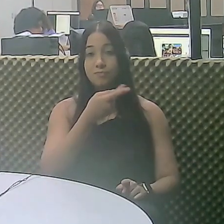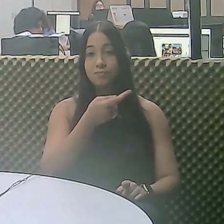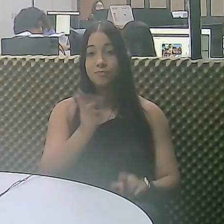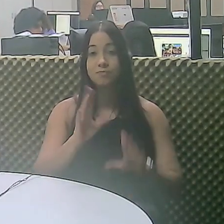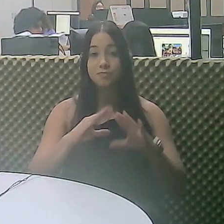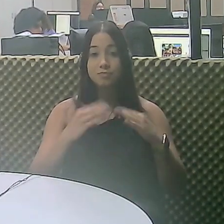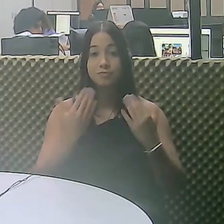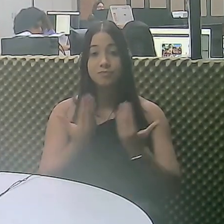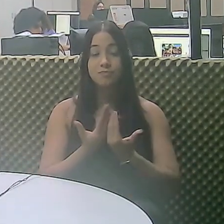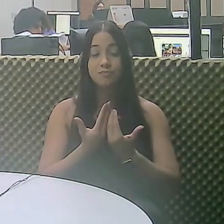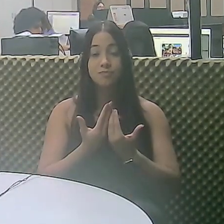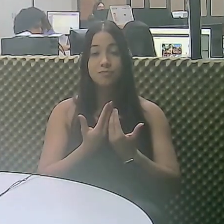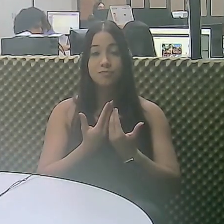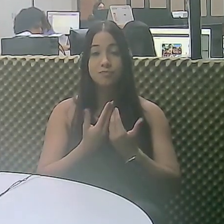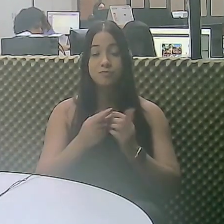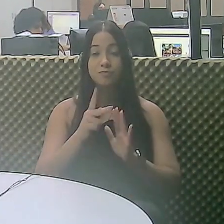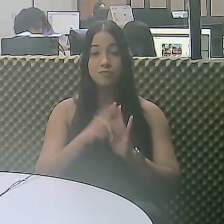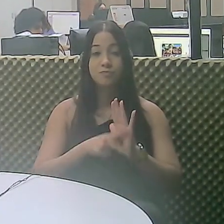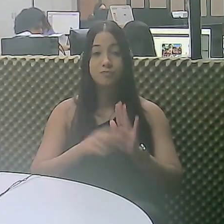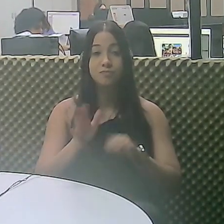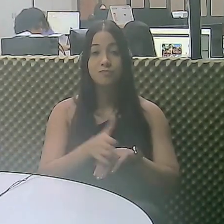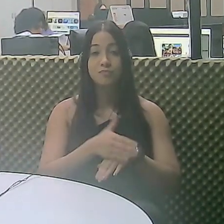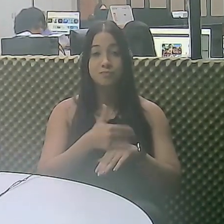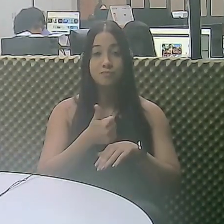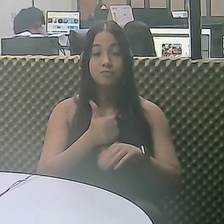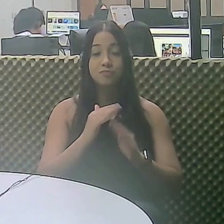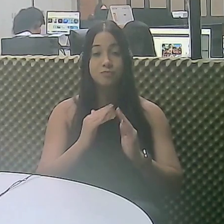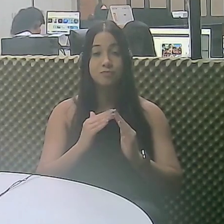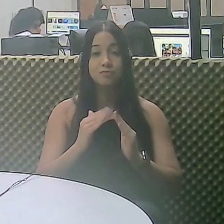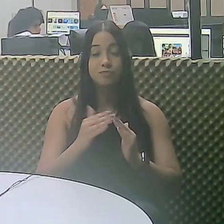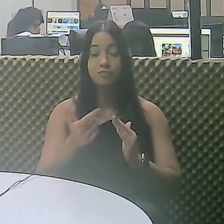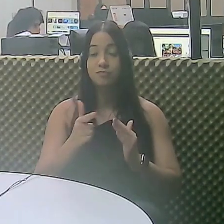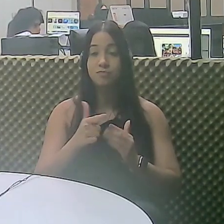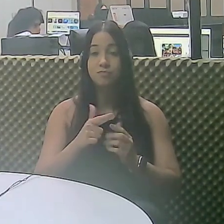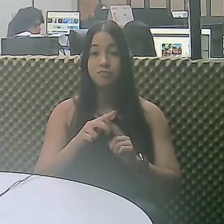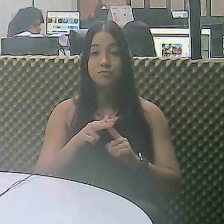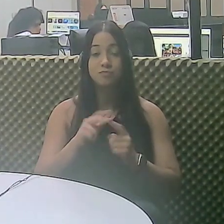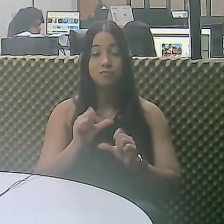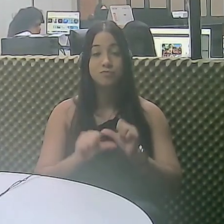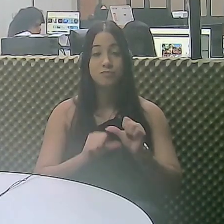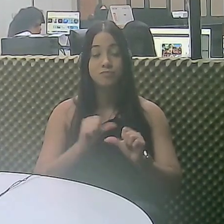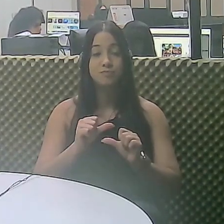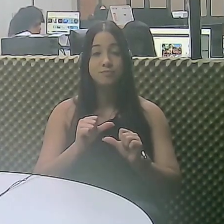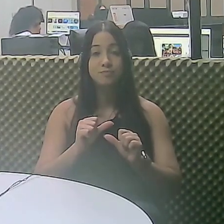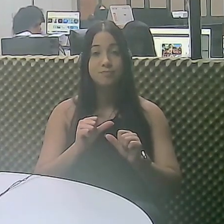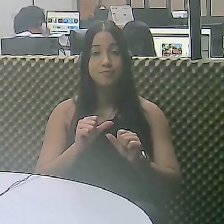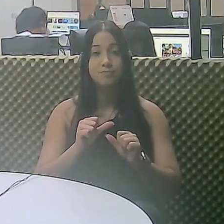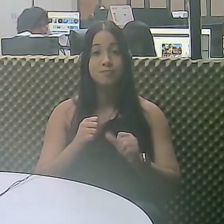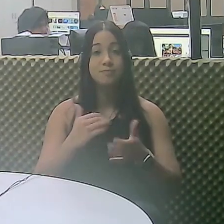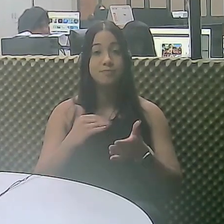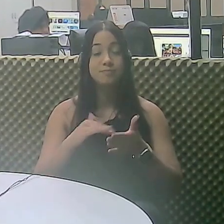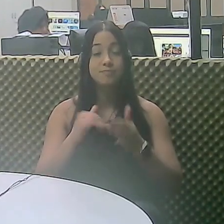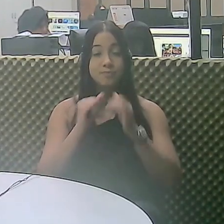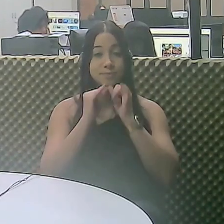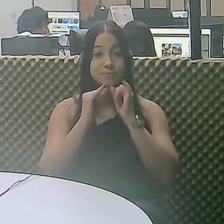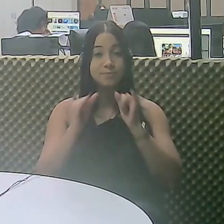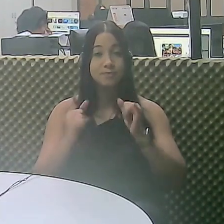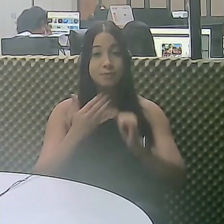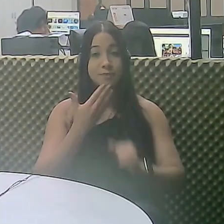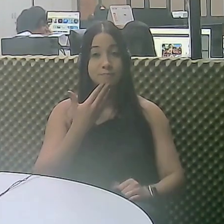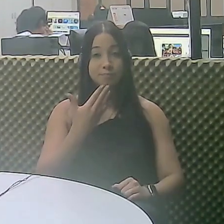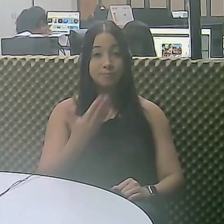comunidades atendidas pelo programa Melhor em casa não sofrerão alteração por fim a secretaria reforça que para